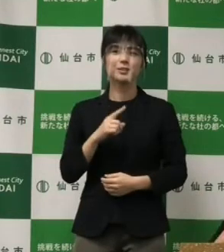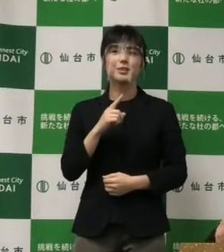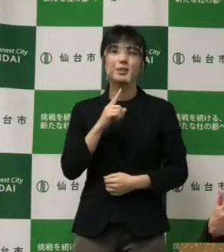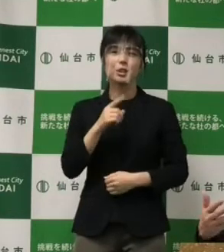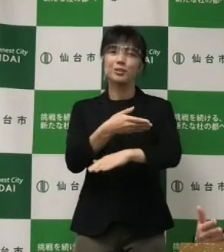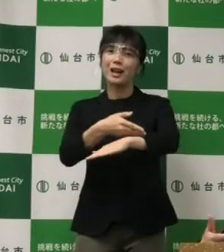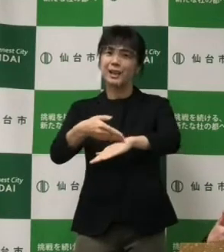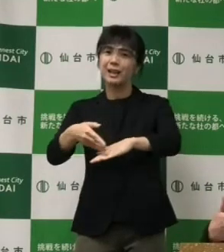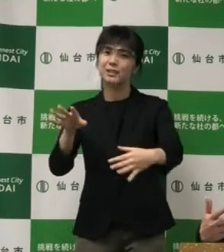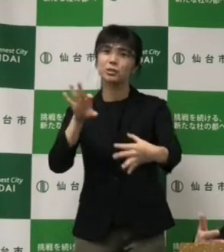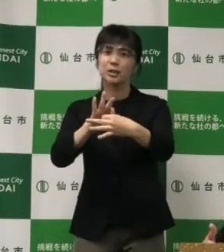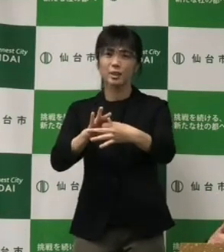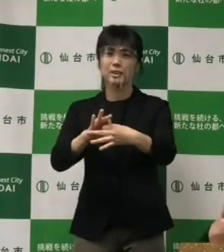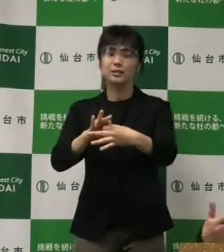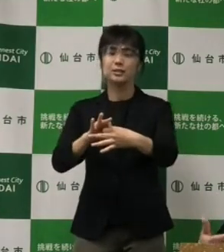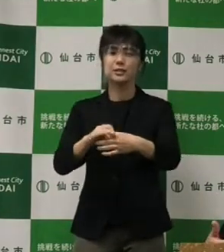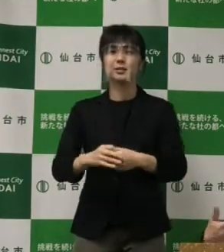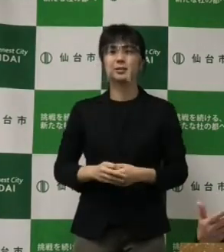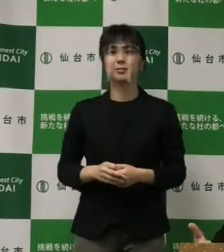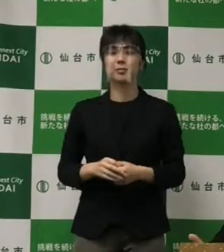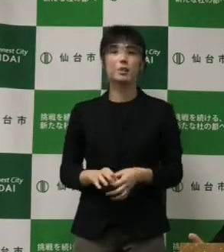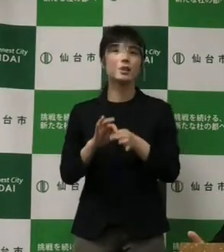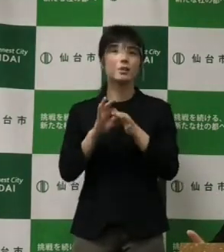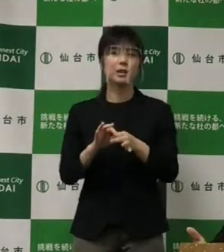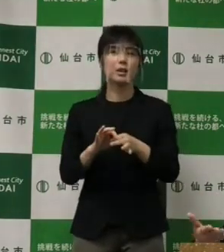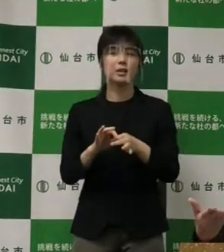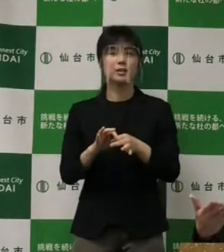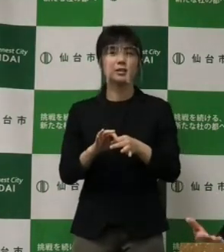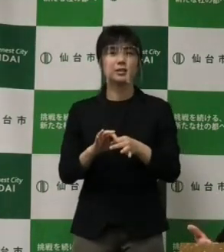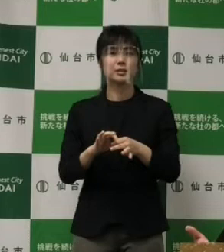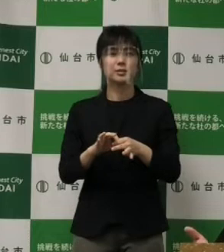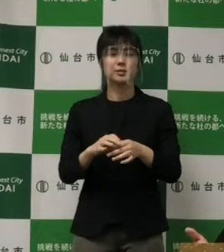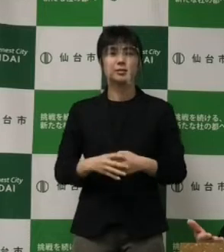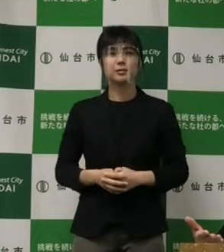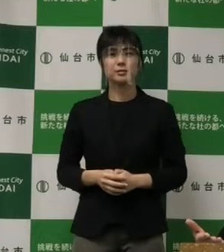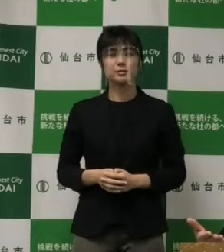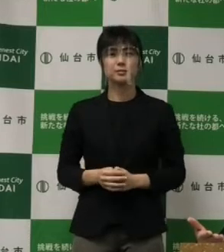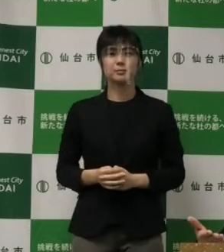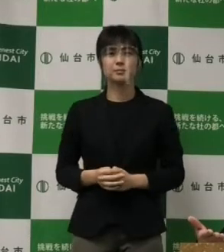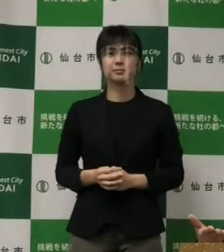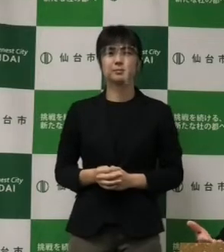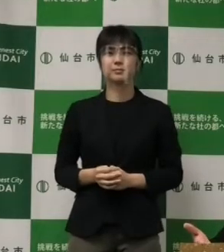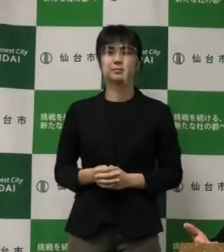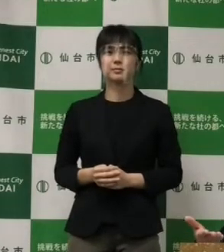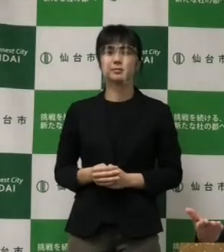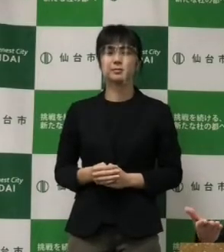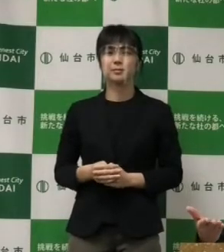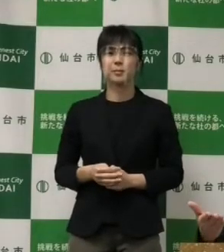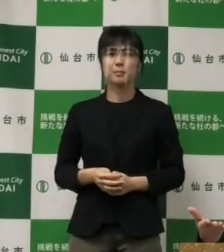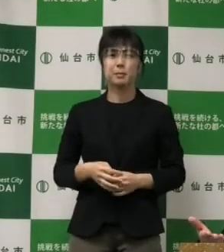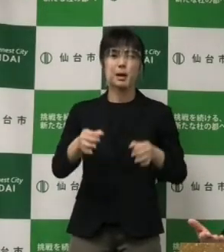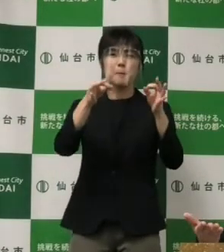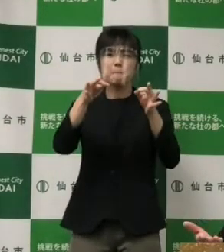あるんだろうと思うんですね。そこで、ある程度の確かな料金を設定